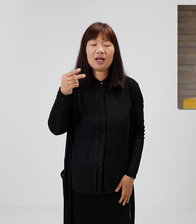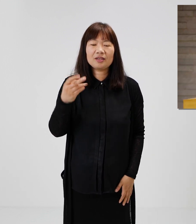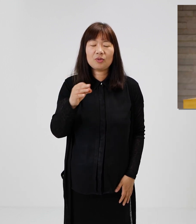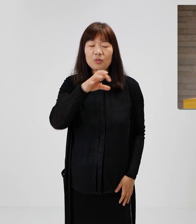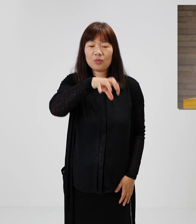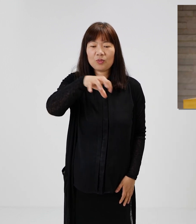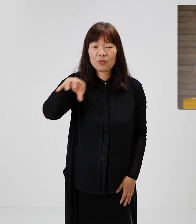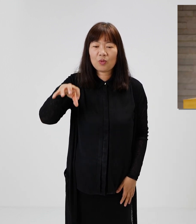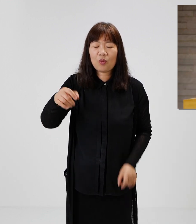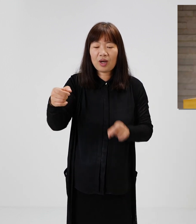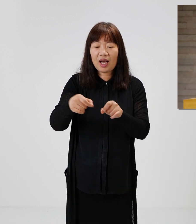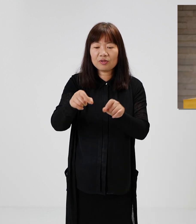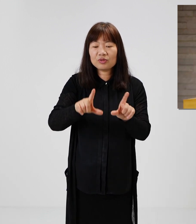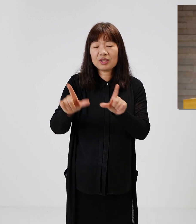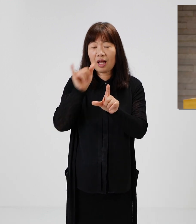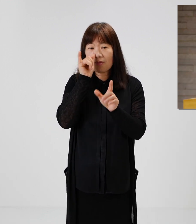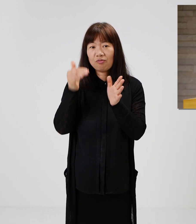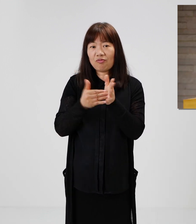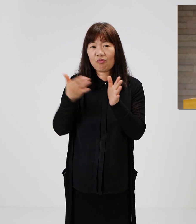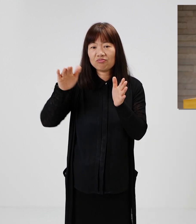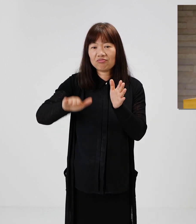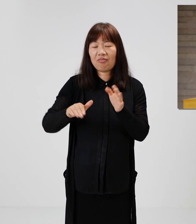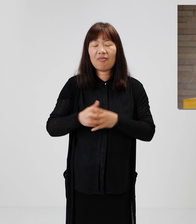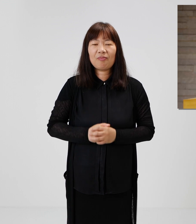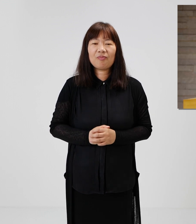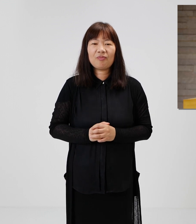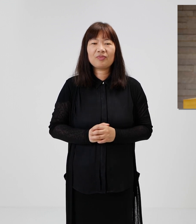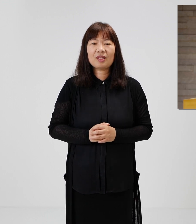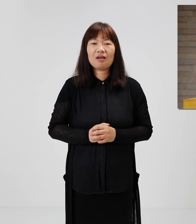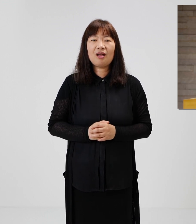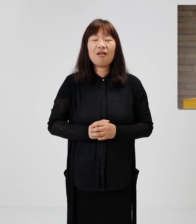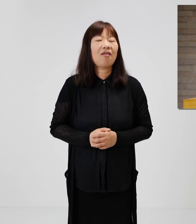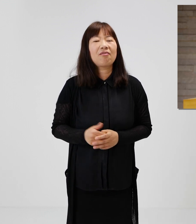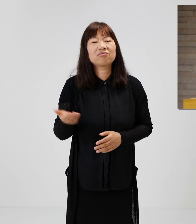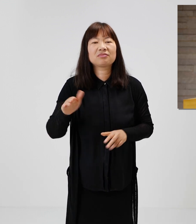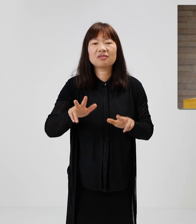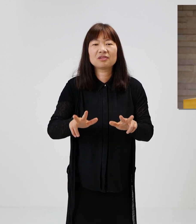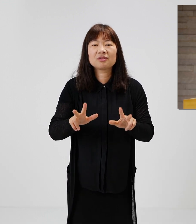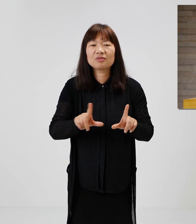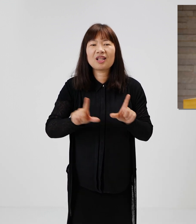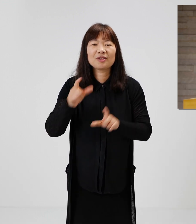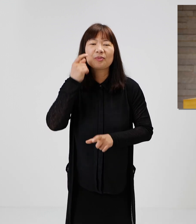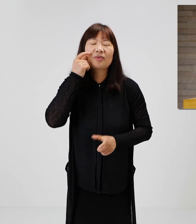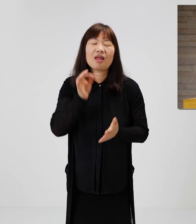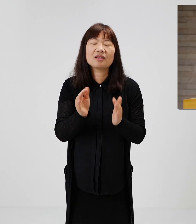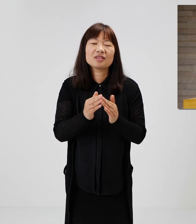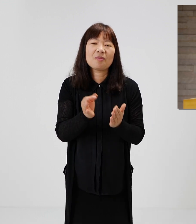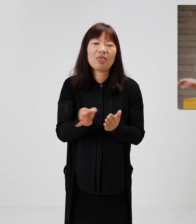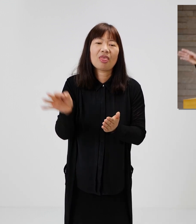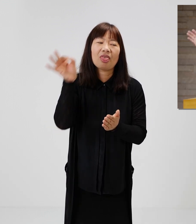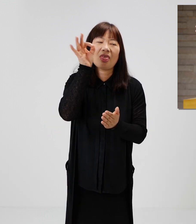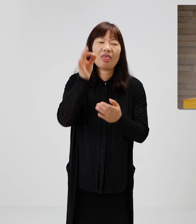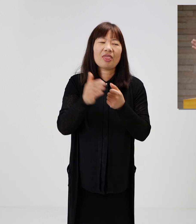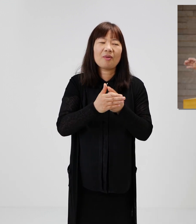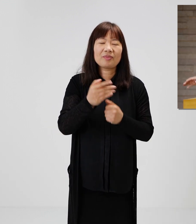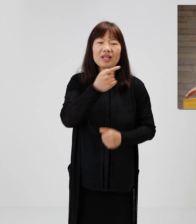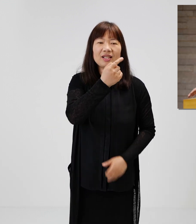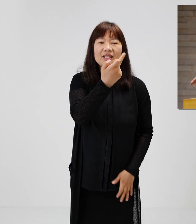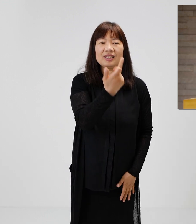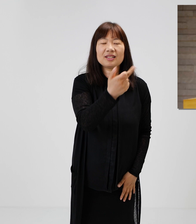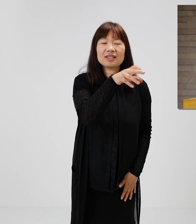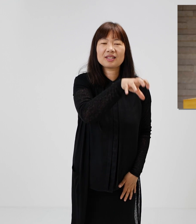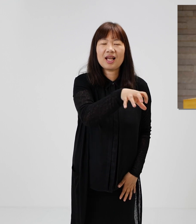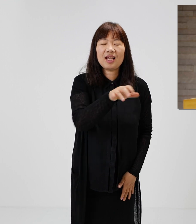다 거주를 했어요. 근데 여기서 못 살아요, 이제는. 그래서 이제는 일산,